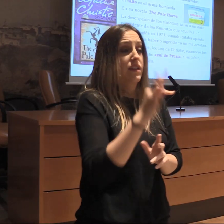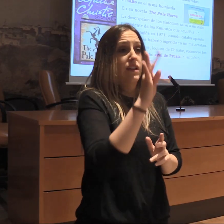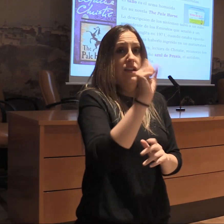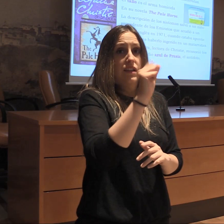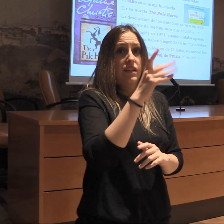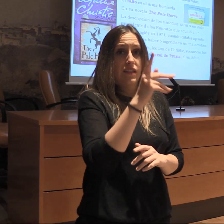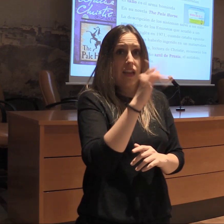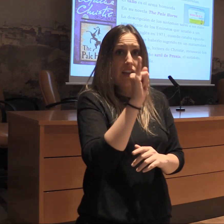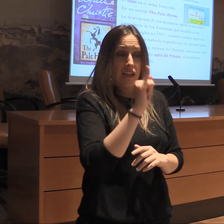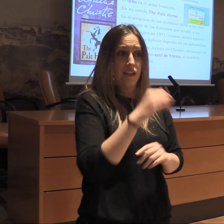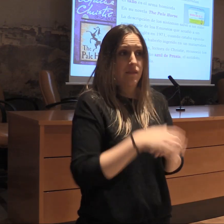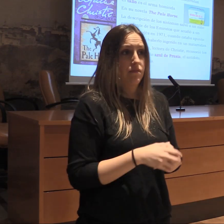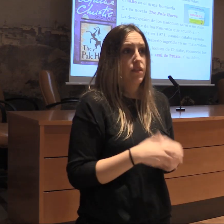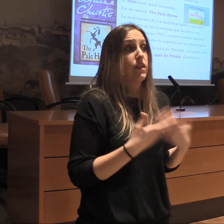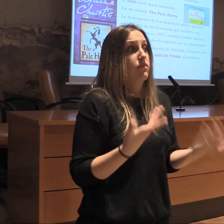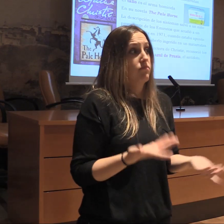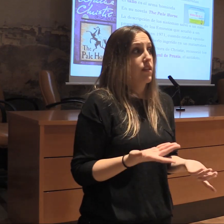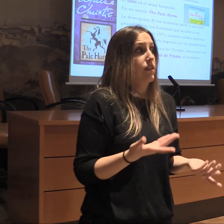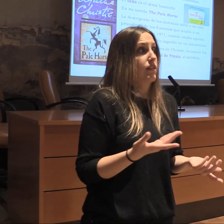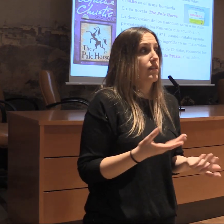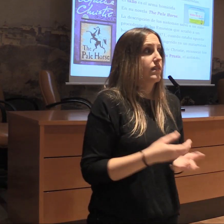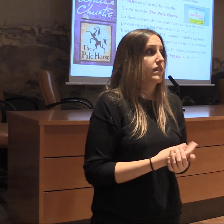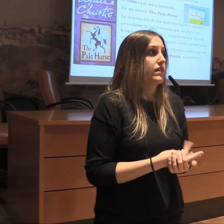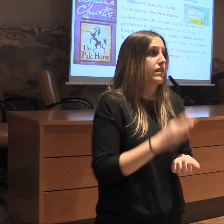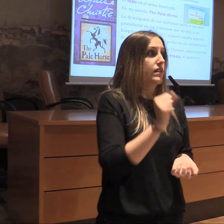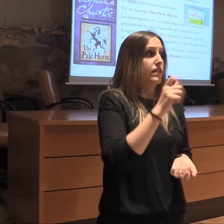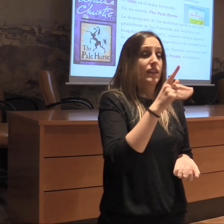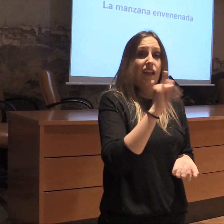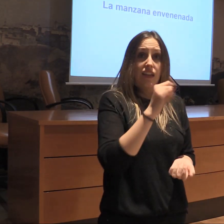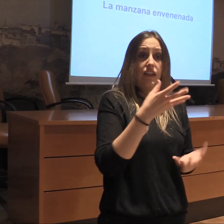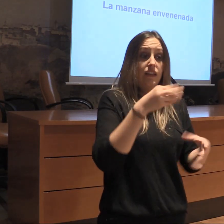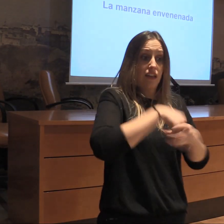tenía talio y mataba los folículos pilosos.